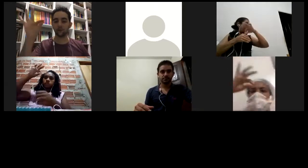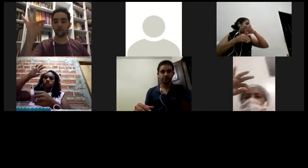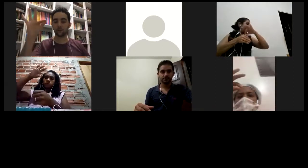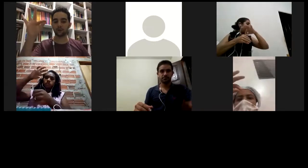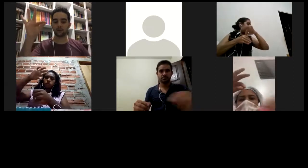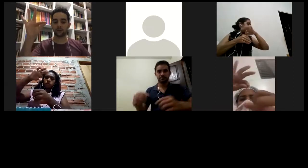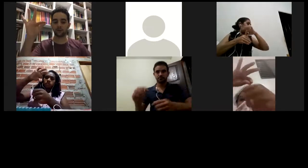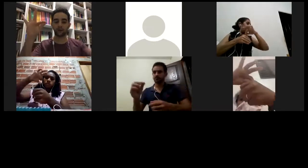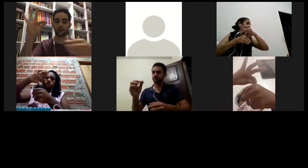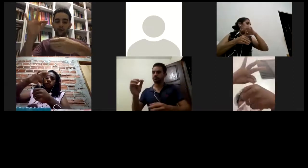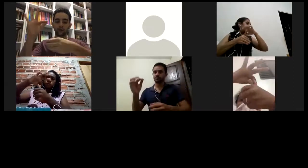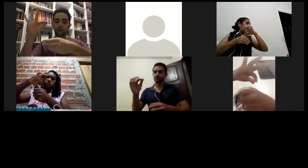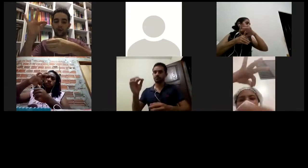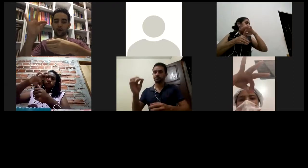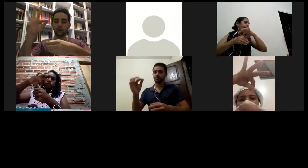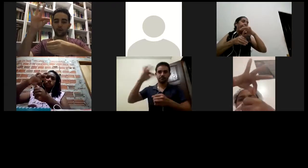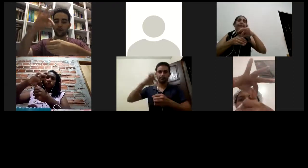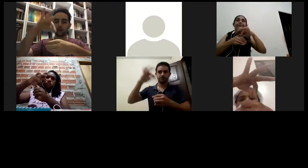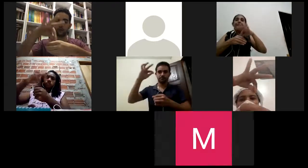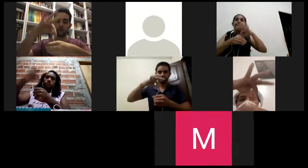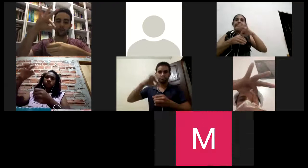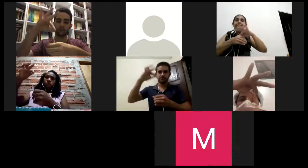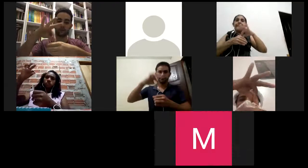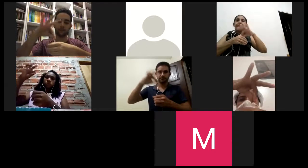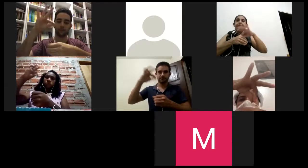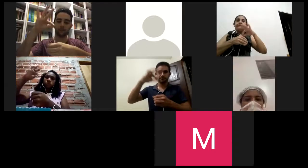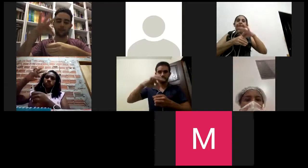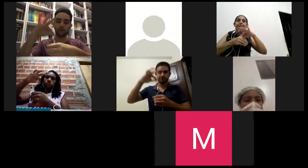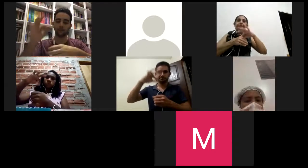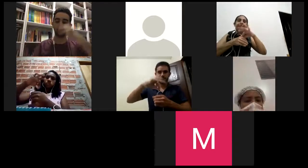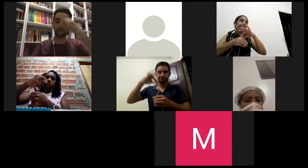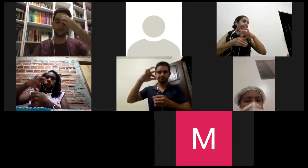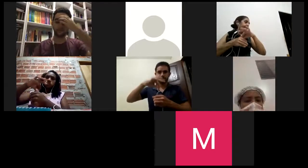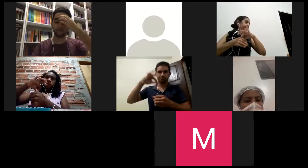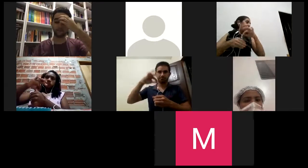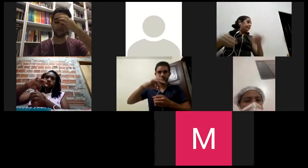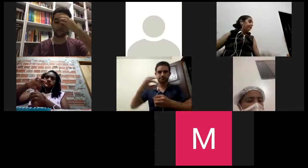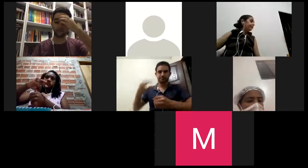Mesma configuração de café, só que eu tenho o copo.